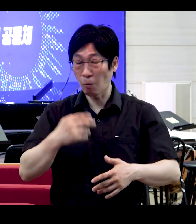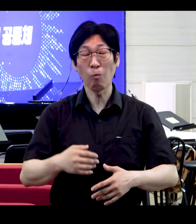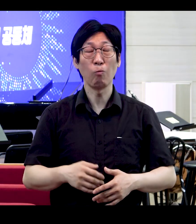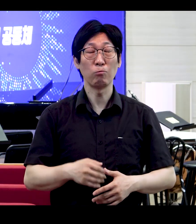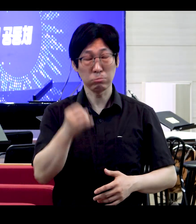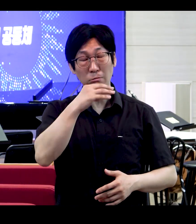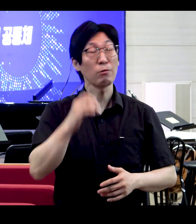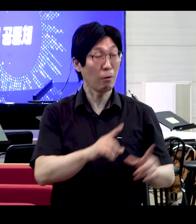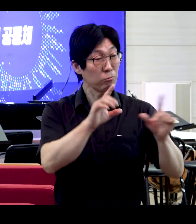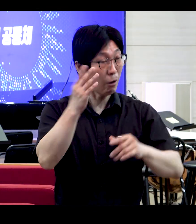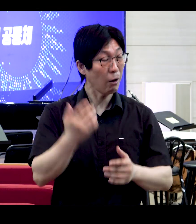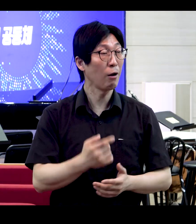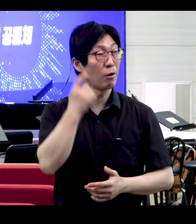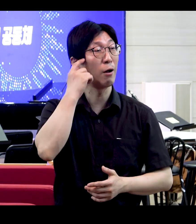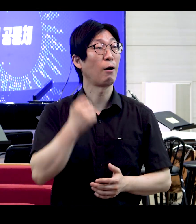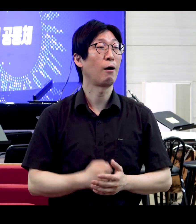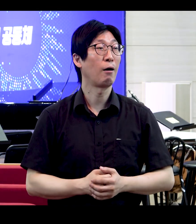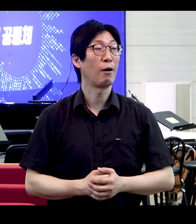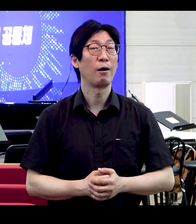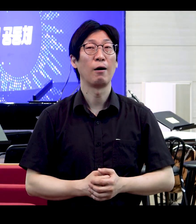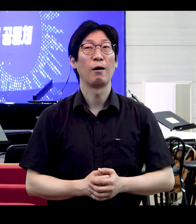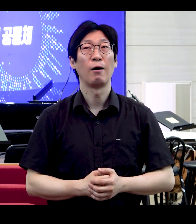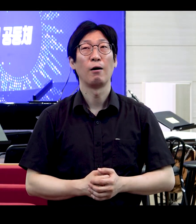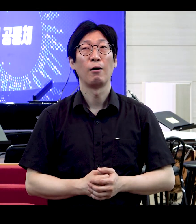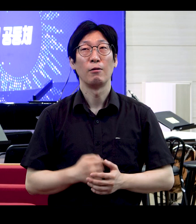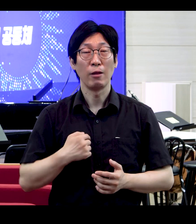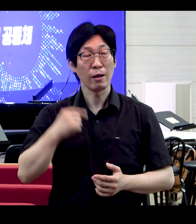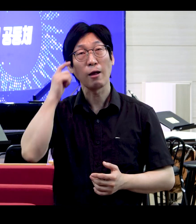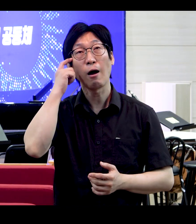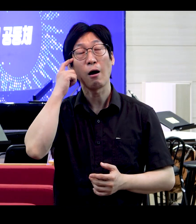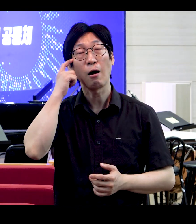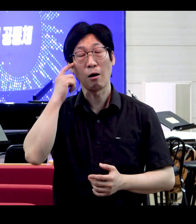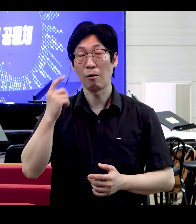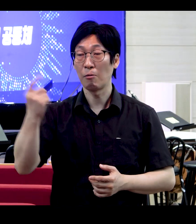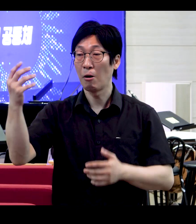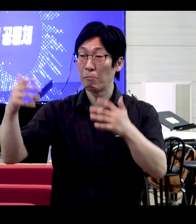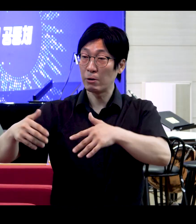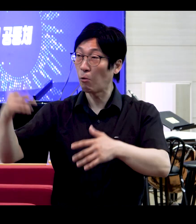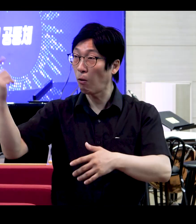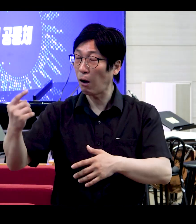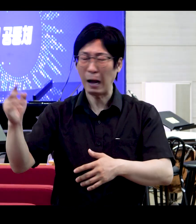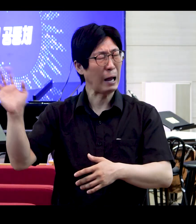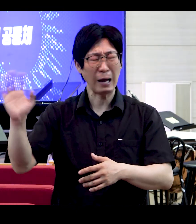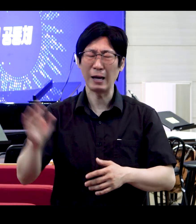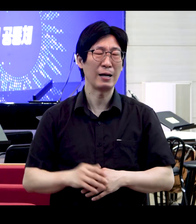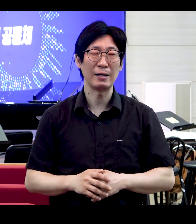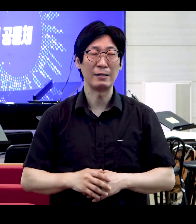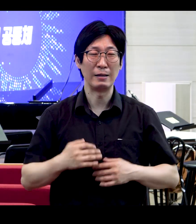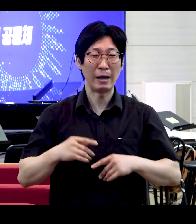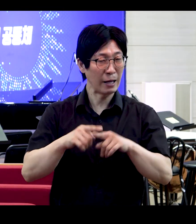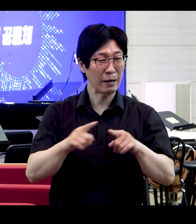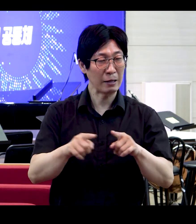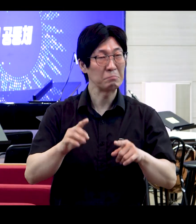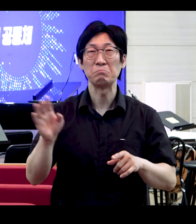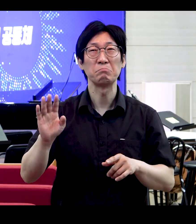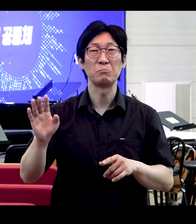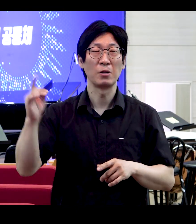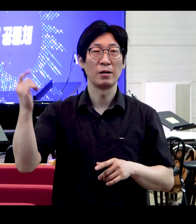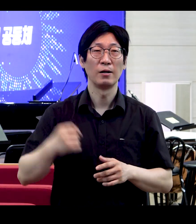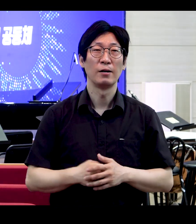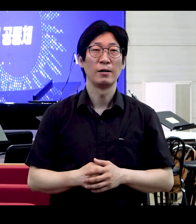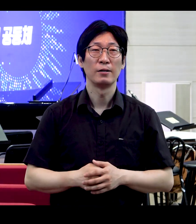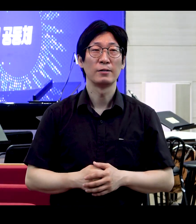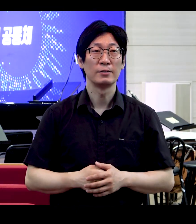오는데, 그리고 뭐 그런 일이 있겠어? 내 생각에 전혀 있을 수가 없어. 내 판단을 볼 때 말이 안 돼. 내 느낌으로는 전혀 그런 느낌이 안